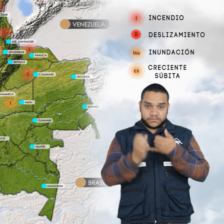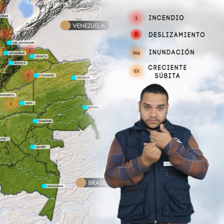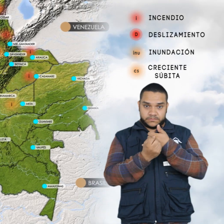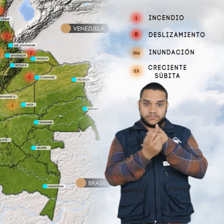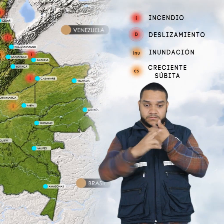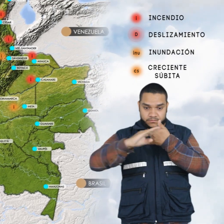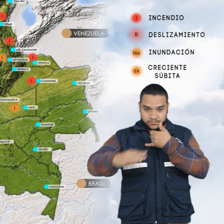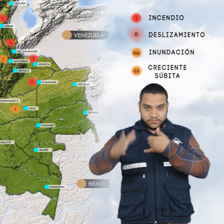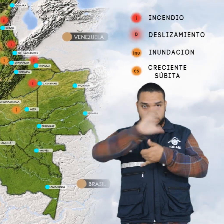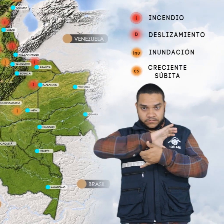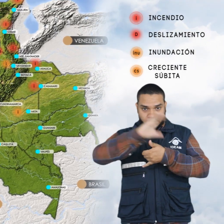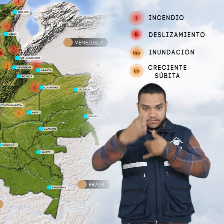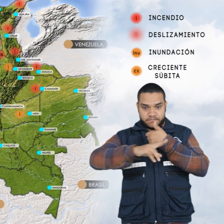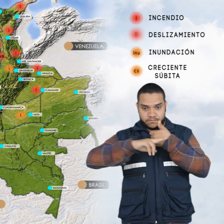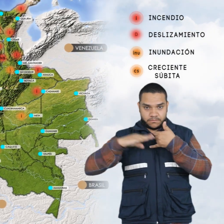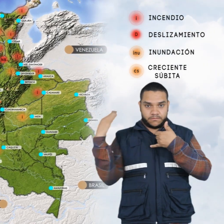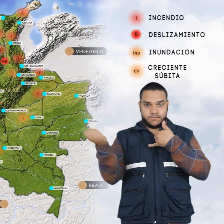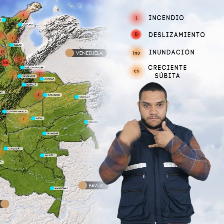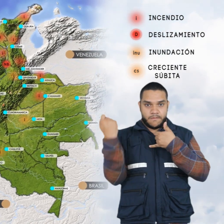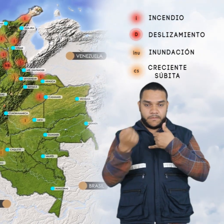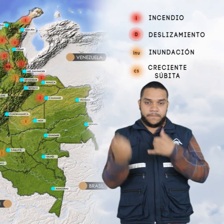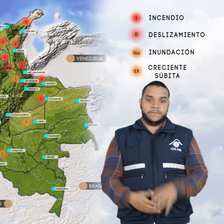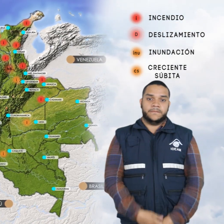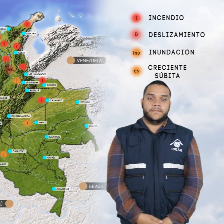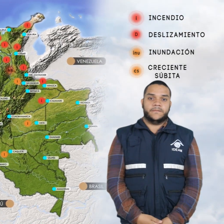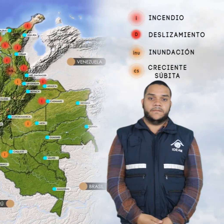Andina, Caribe y Orinoquia.